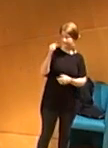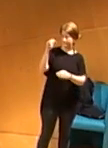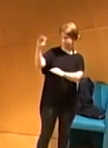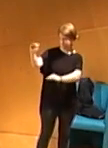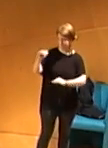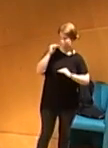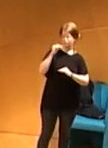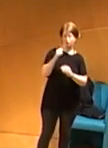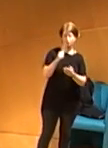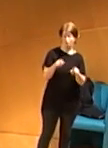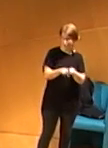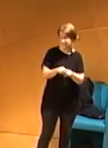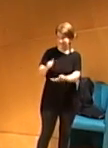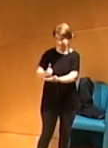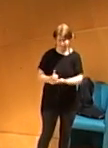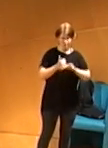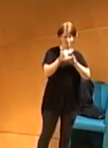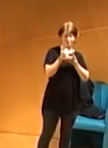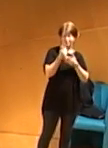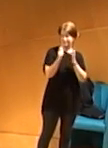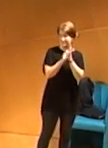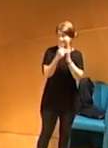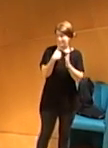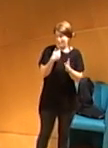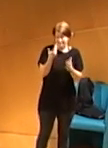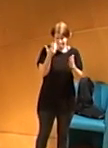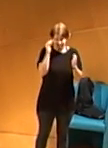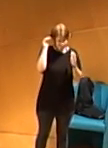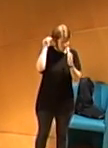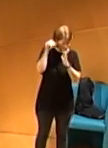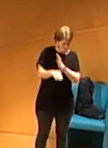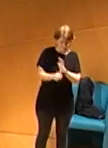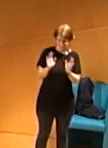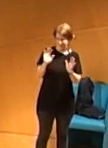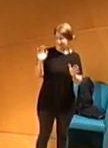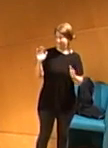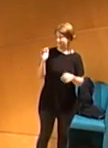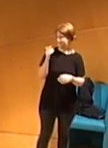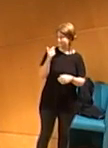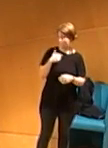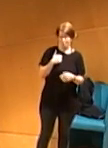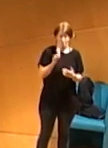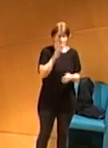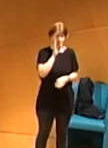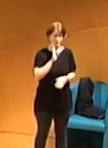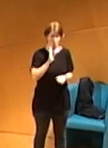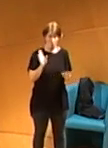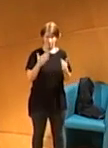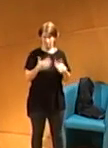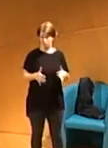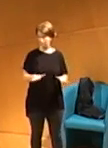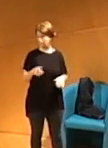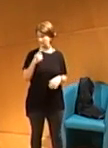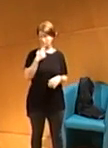Et puis de m'avoir soutenue quand j'y croyais pas. C'était pas évident, moi je suis rien du tout, quoi. Je suis juste une maman qui a voulu donner la